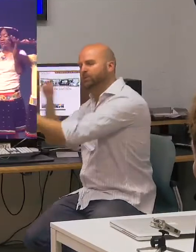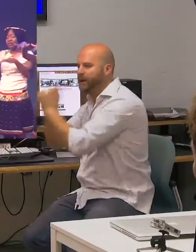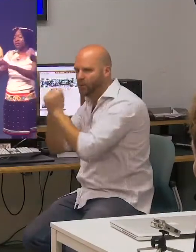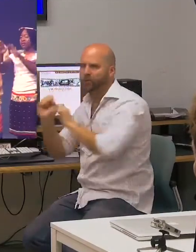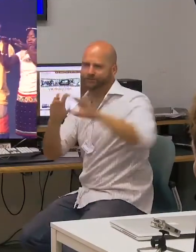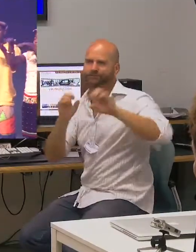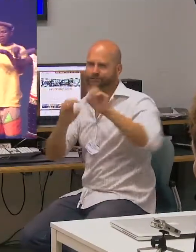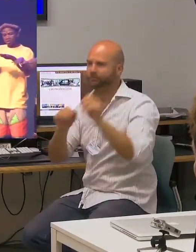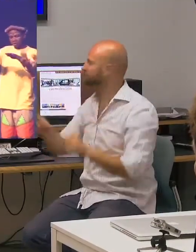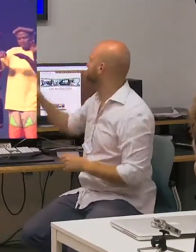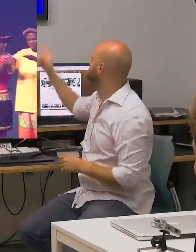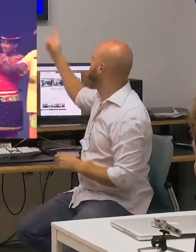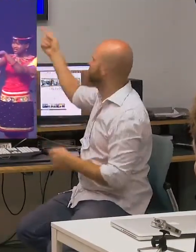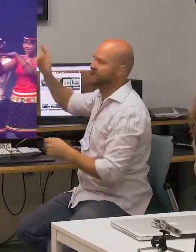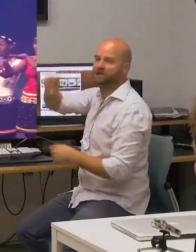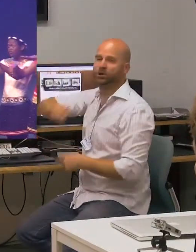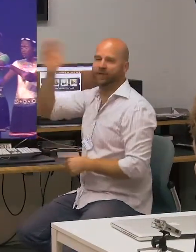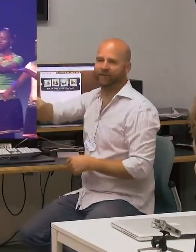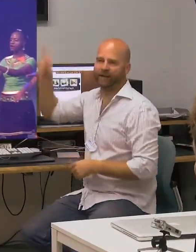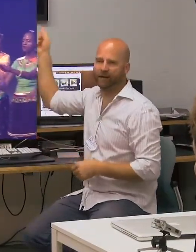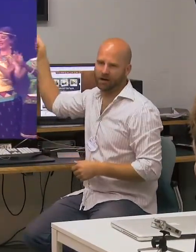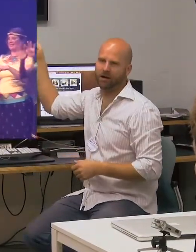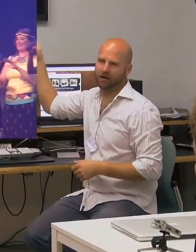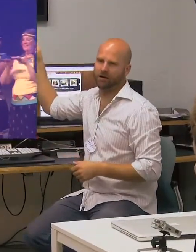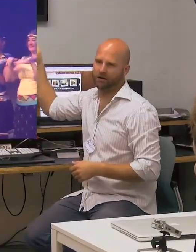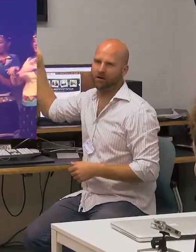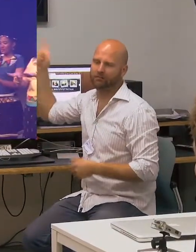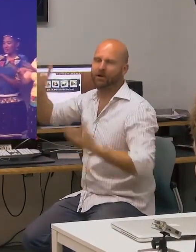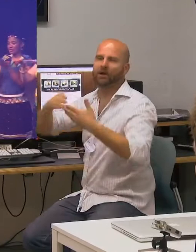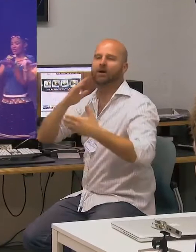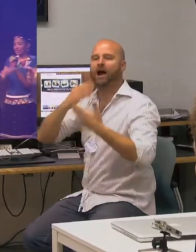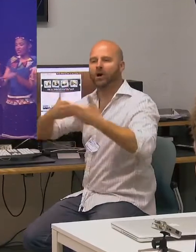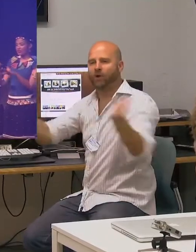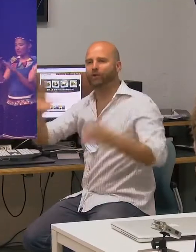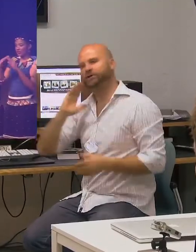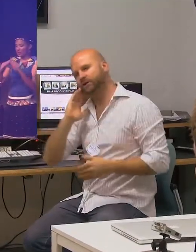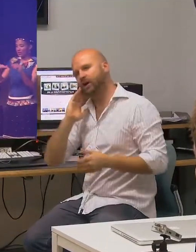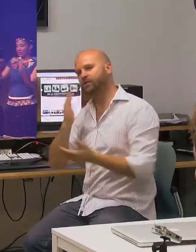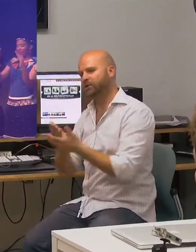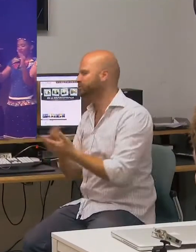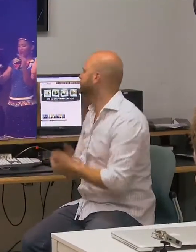wir einfach aussenden, filmen und aussenden. Und das ist jetzt zum Beispiel ein Beispiel von Südafrika,